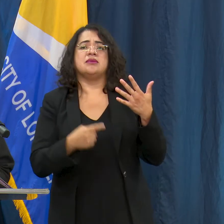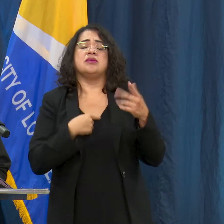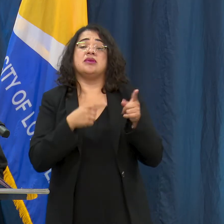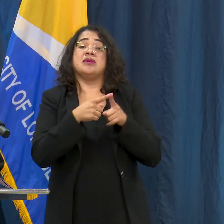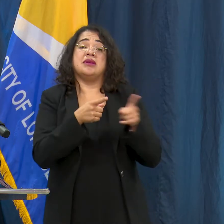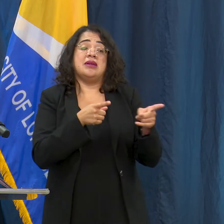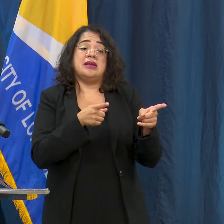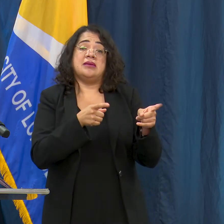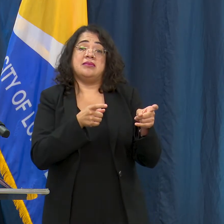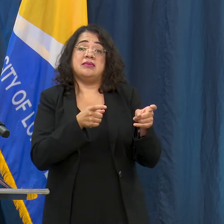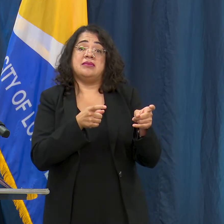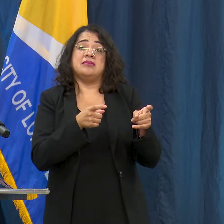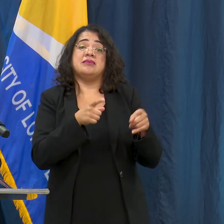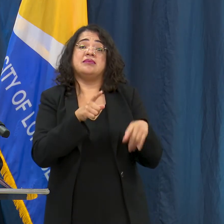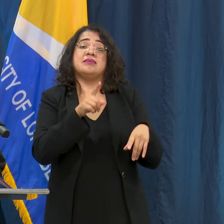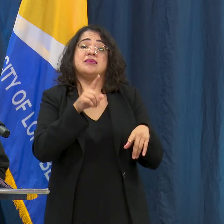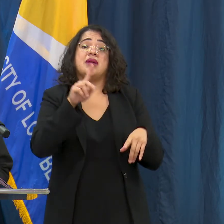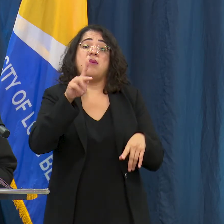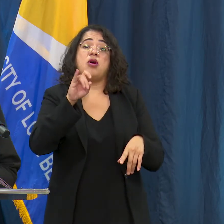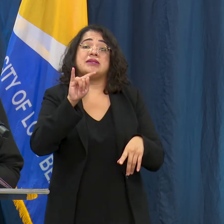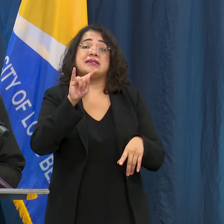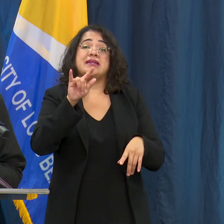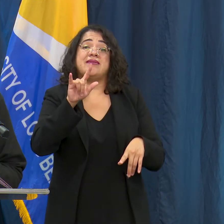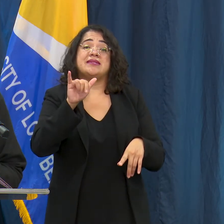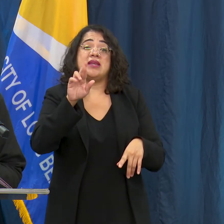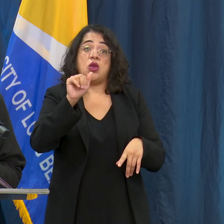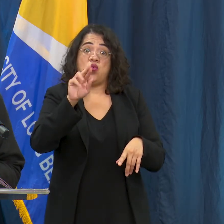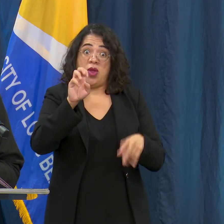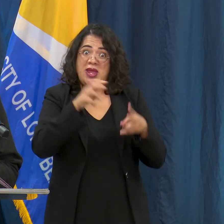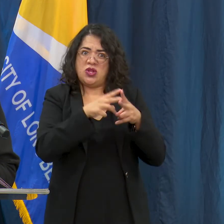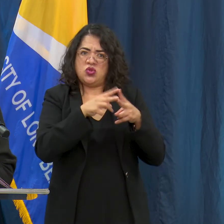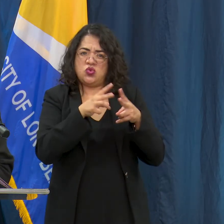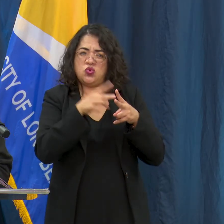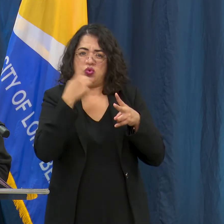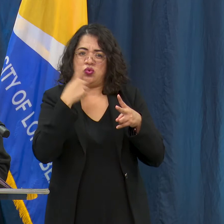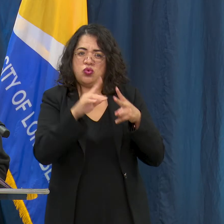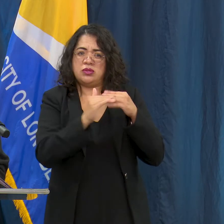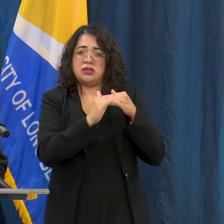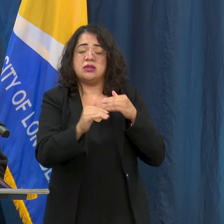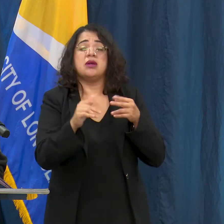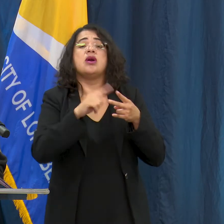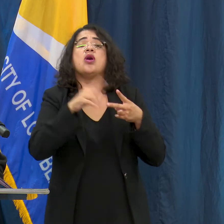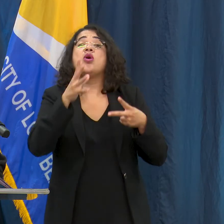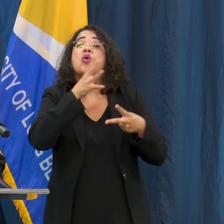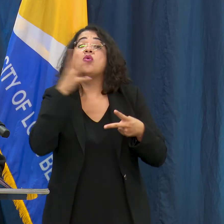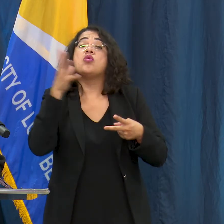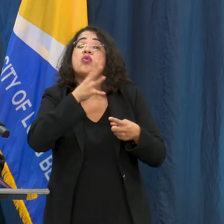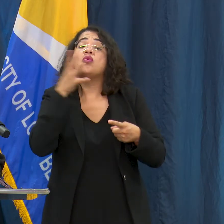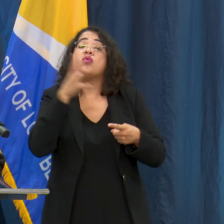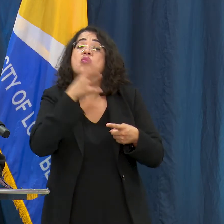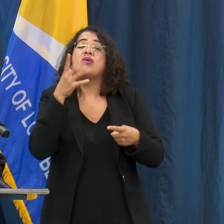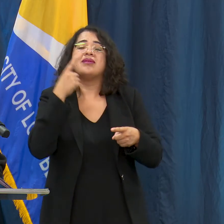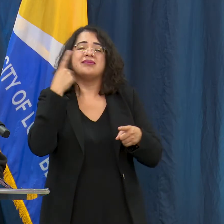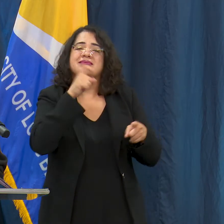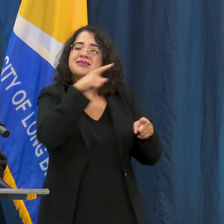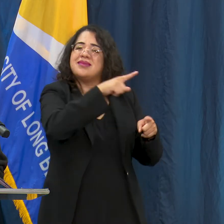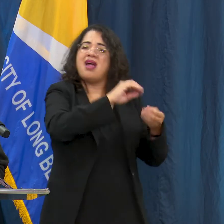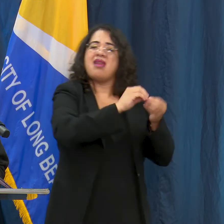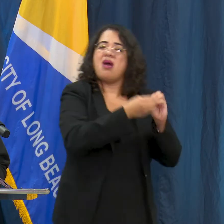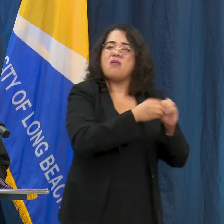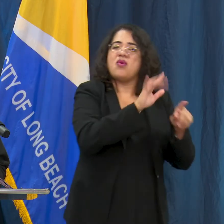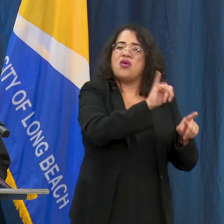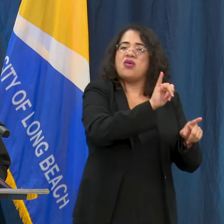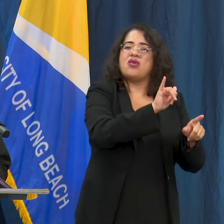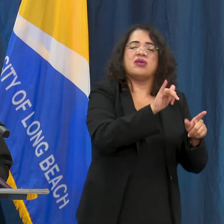de casos, este número generalmente se enfoca en áreas rurales y no ha sido un foco para nuestra